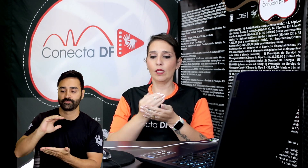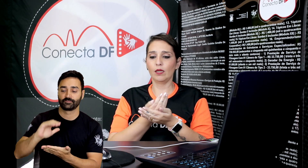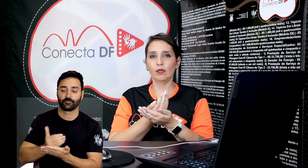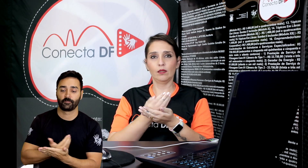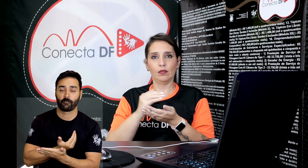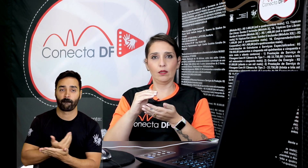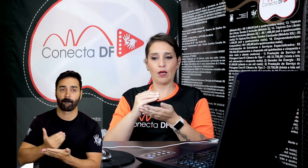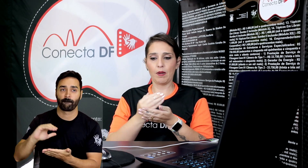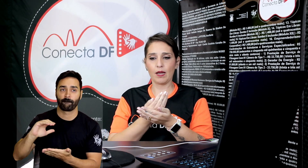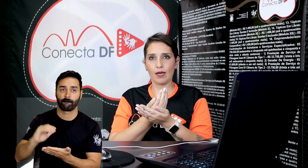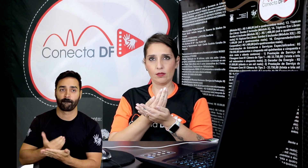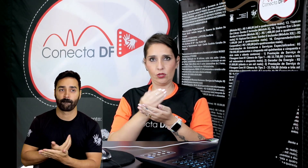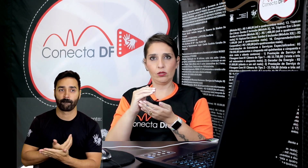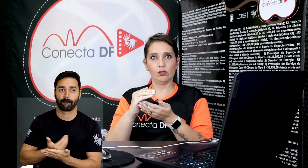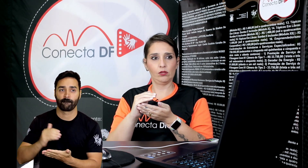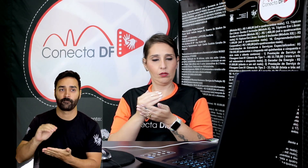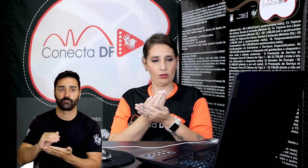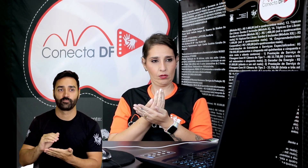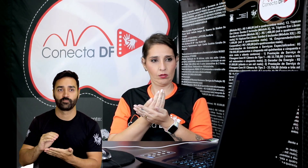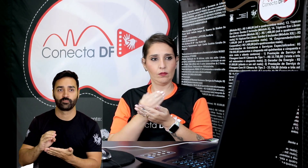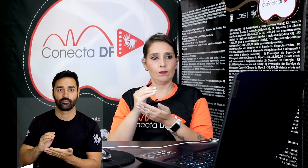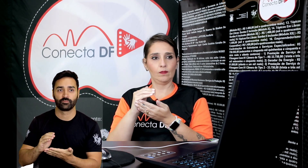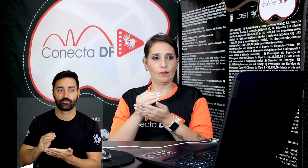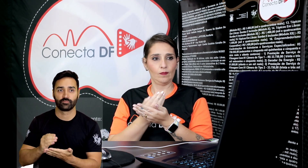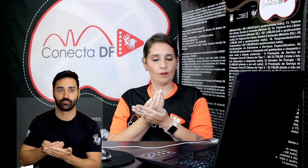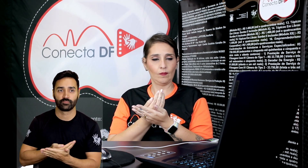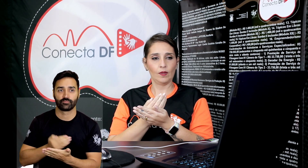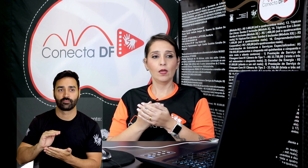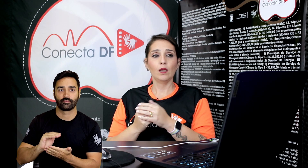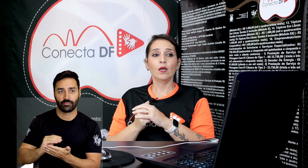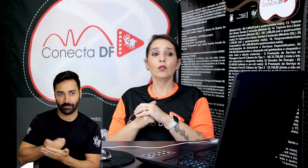com a colher. Abacate.